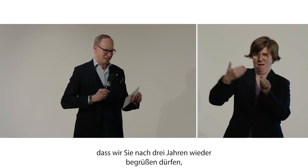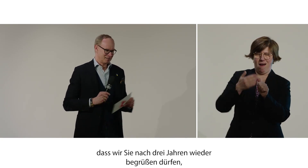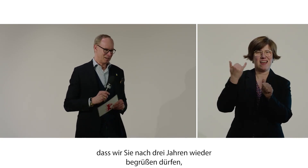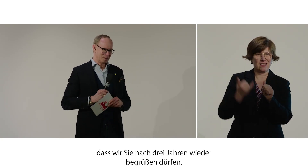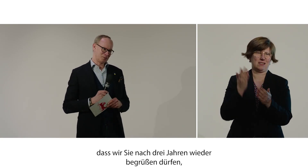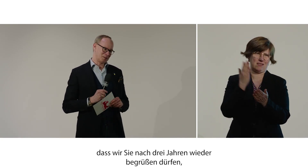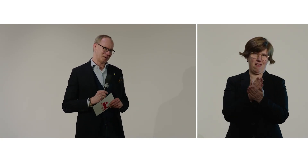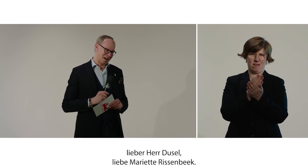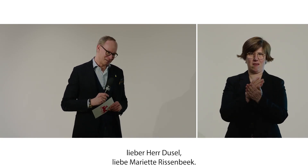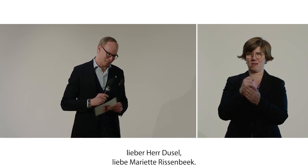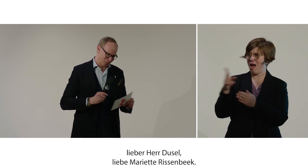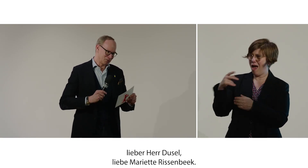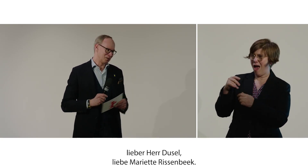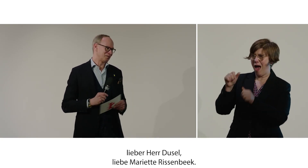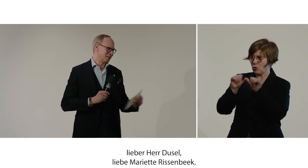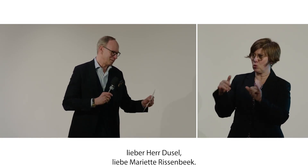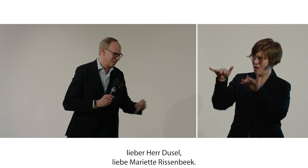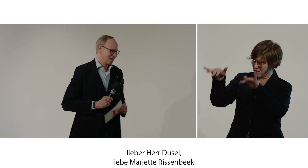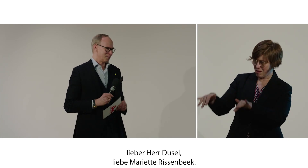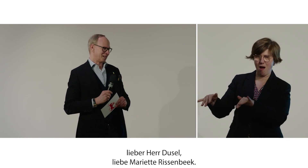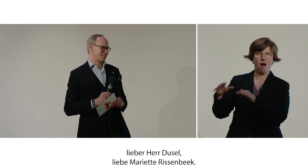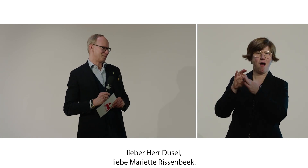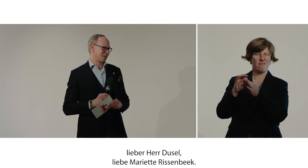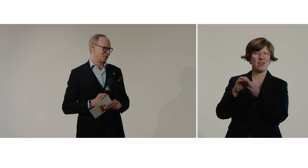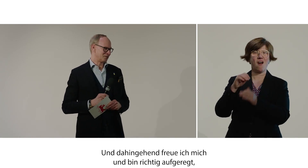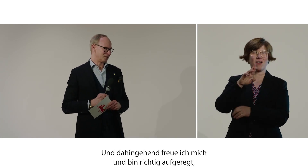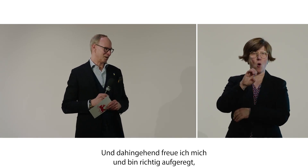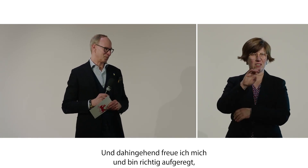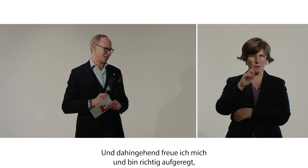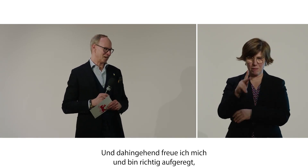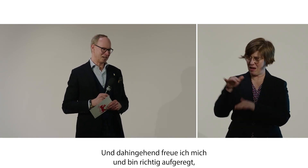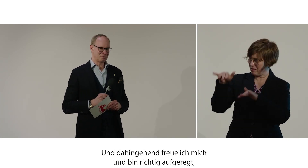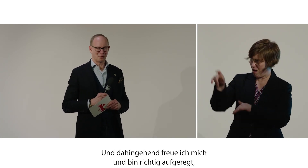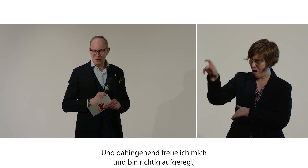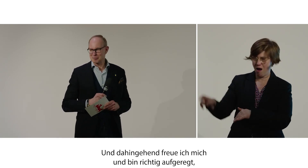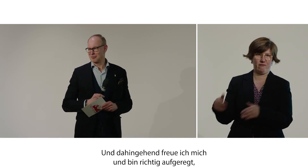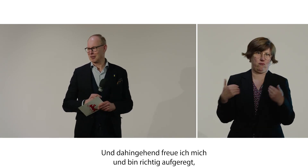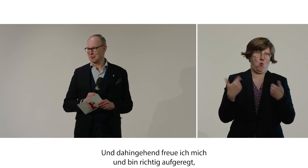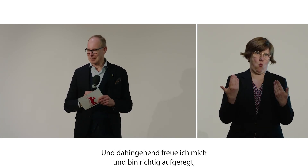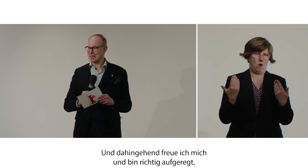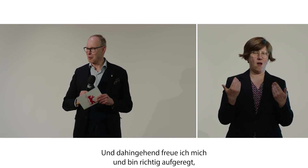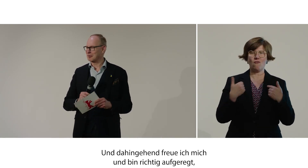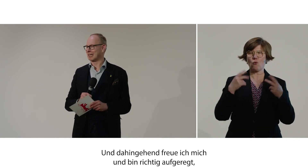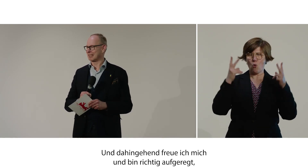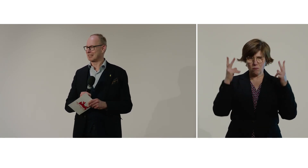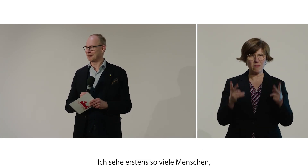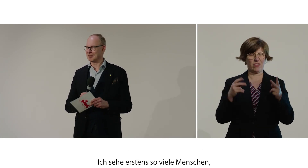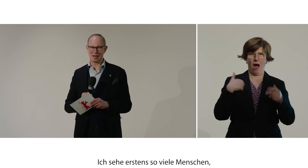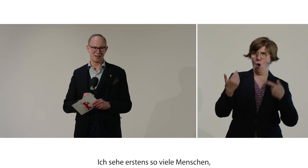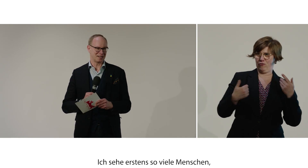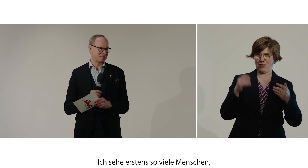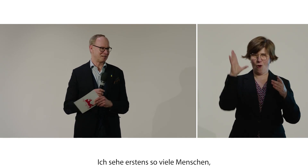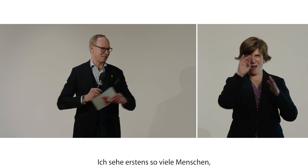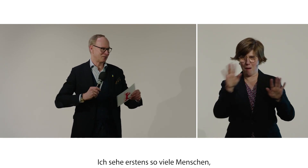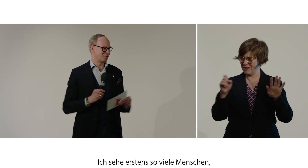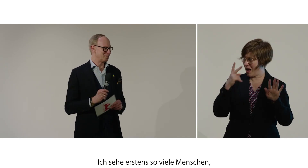Sie, lieber Herr Dussel, begleiten, begrüßen dürfen. Liebe Marit Rezenbeck und dahingehend freue ich mich wirklich, mich richtig aufgeregt, richtig, für